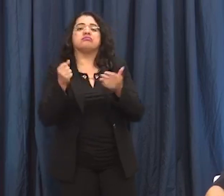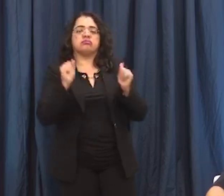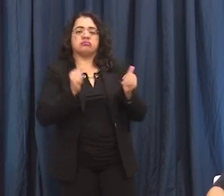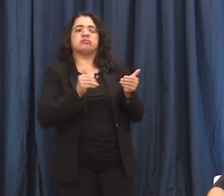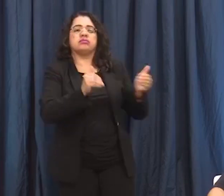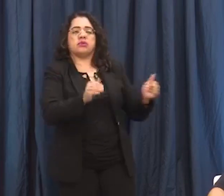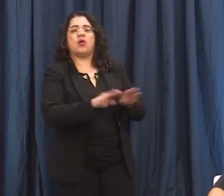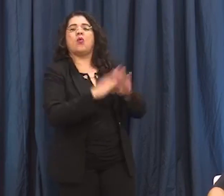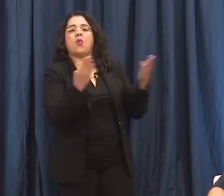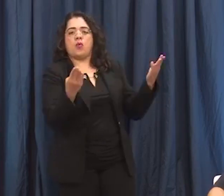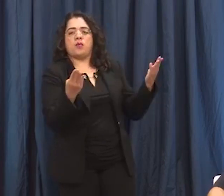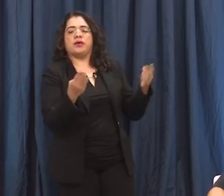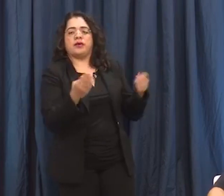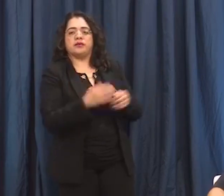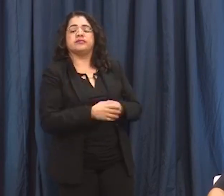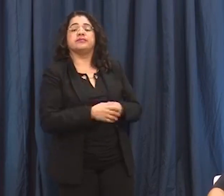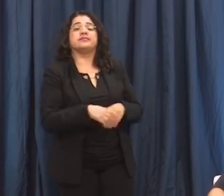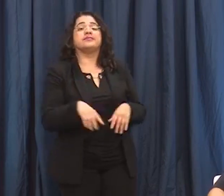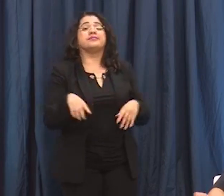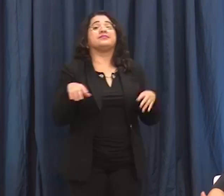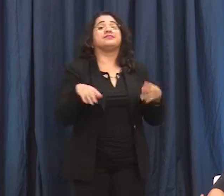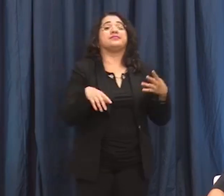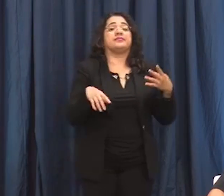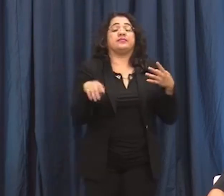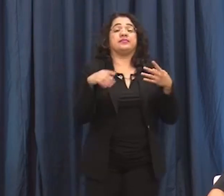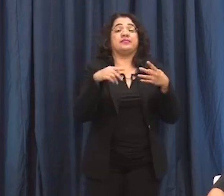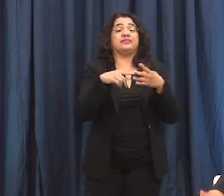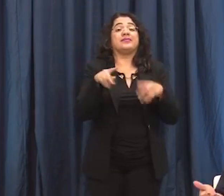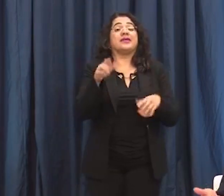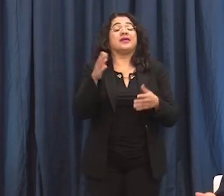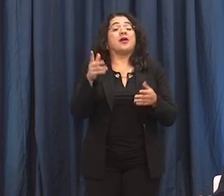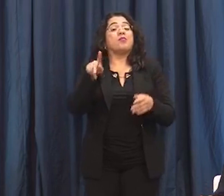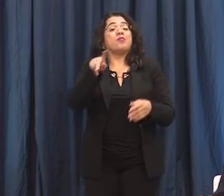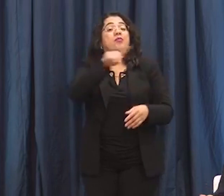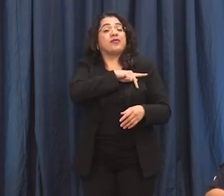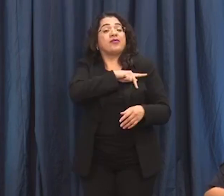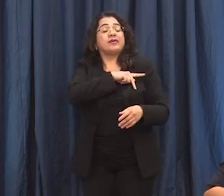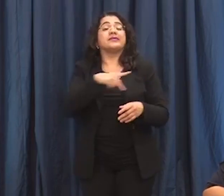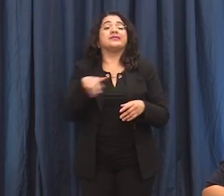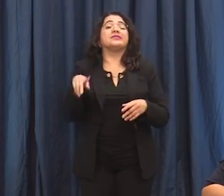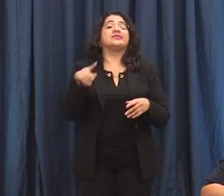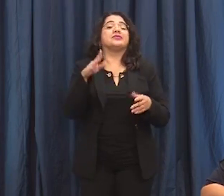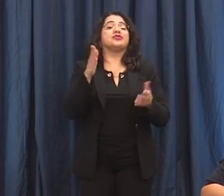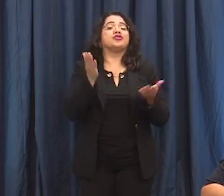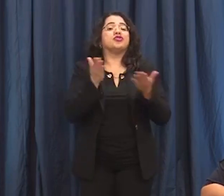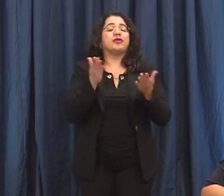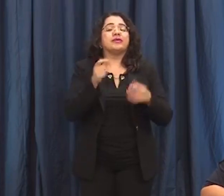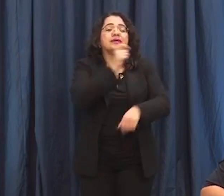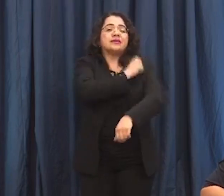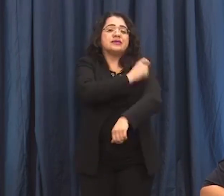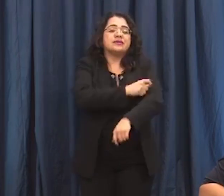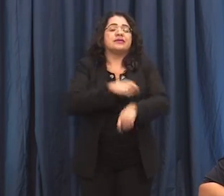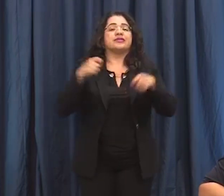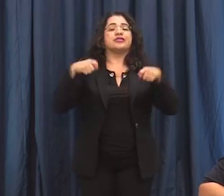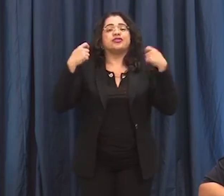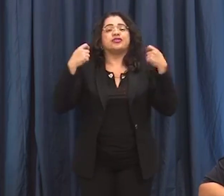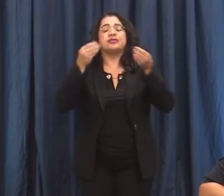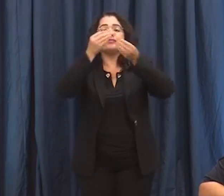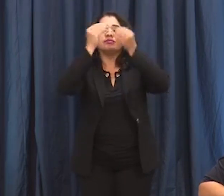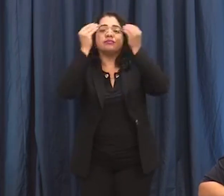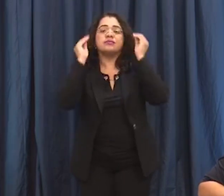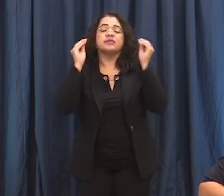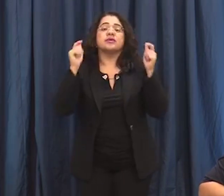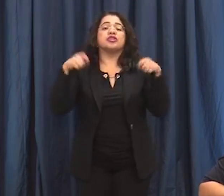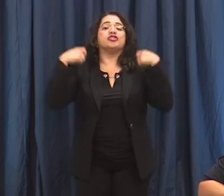Todavía no está permitido la etapa 2 servicios personales como salones de belleza, salones de tatuajes, gimnasios y estudios